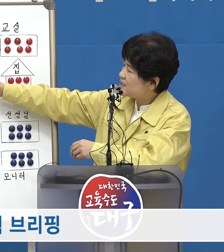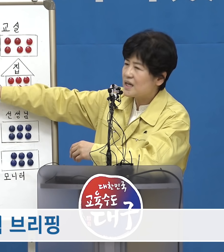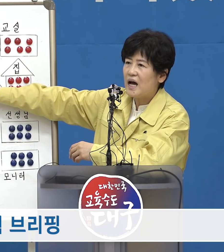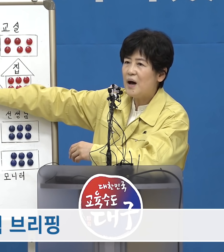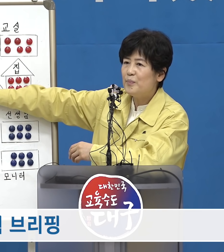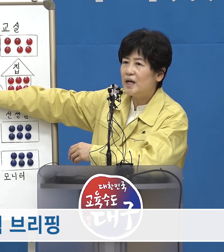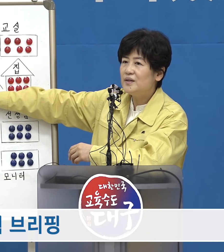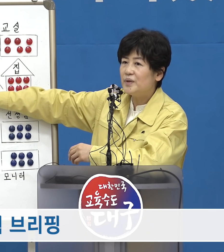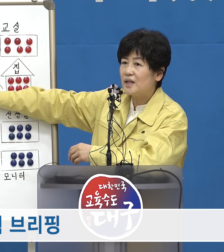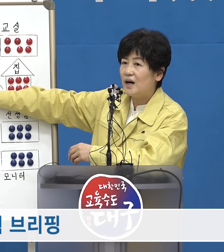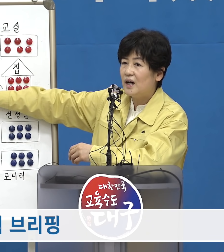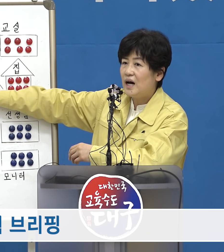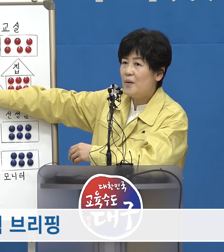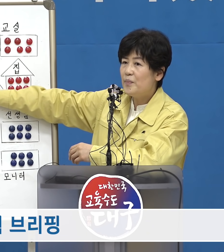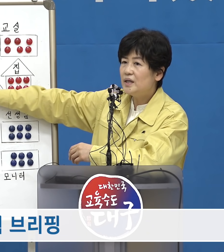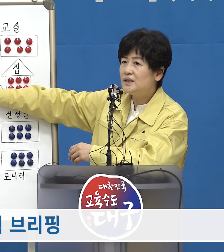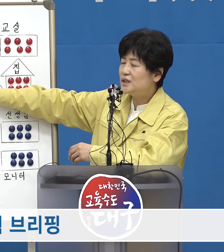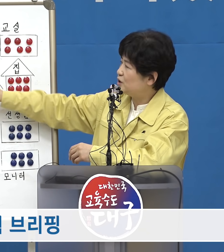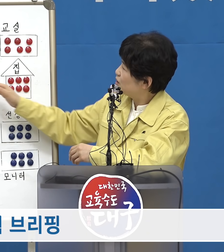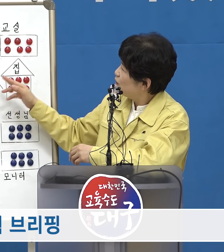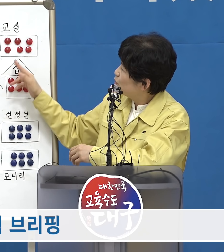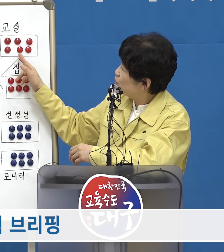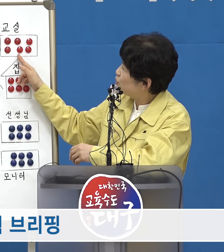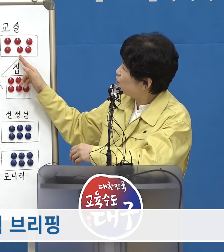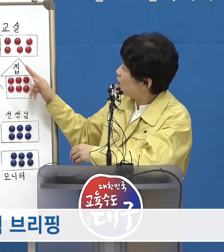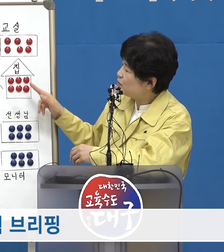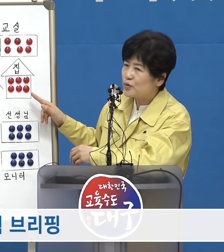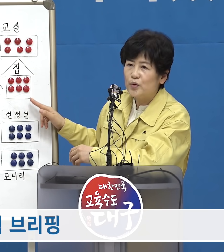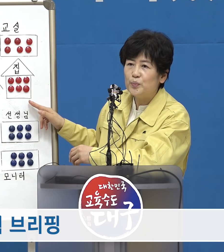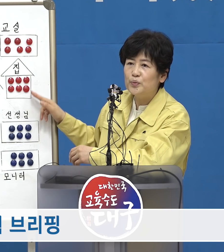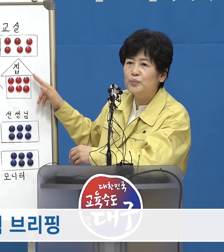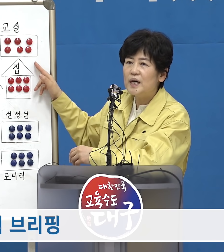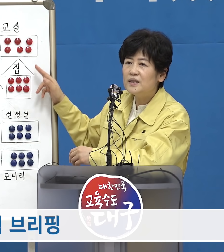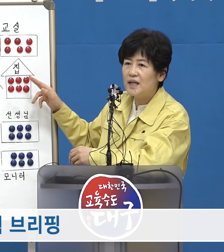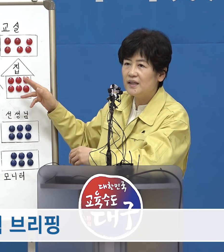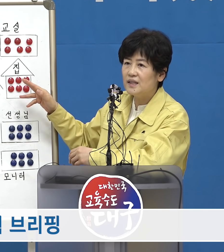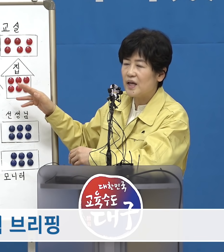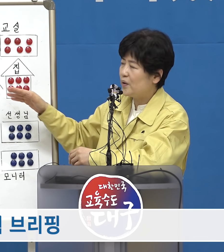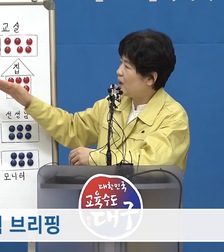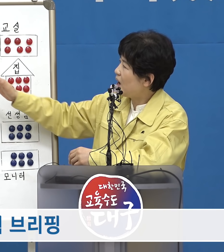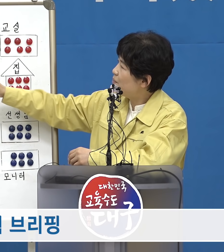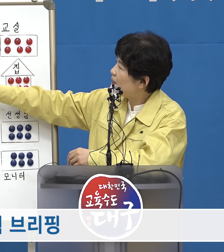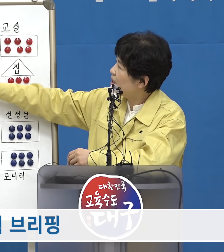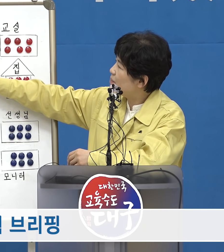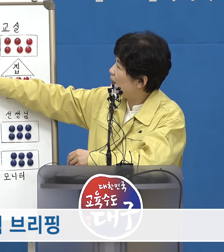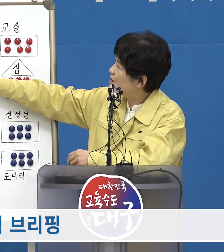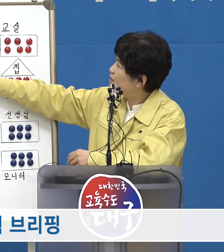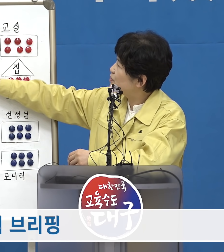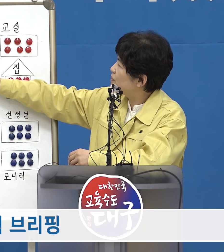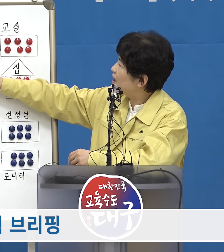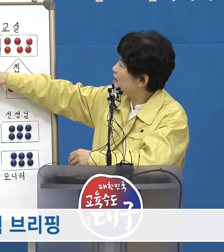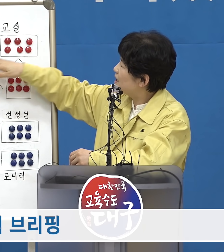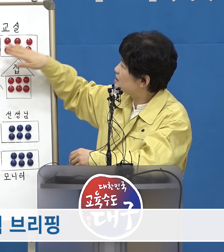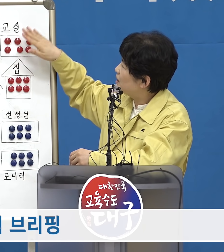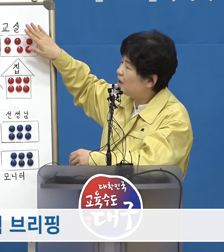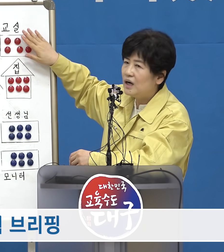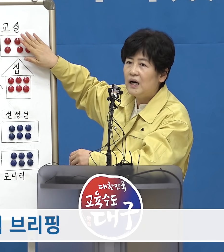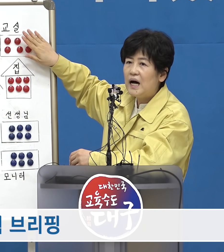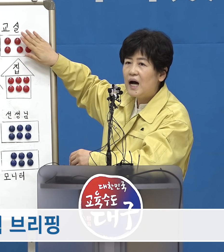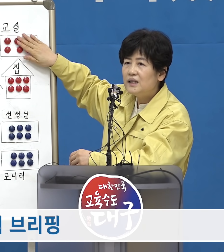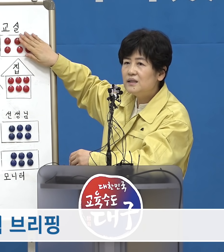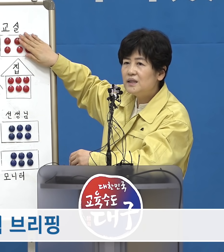이게 이제 한 반입니다. 한 반을 두 반으로 분반을 했는데요. 한 반의 반을